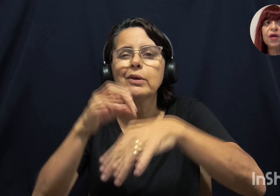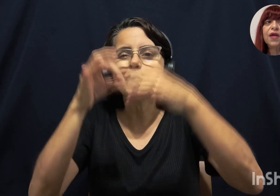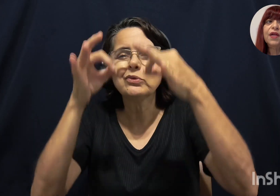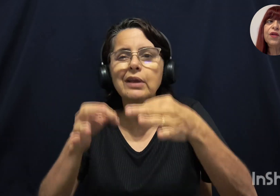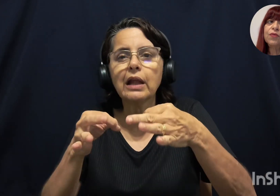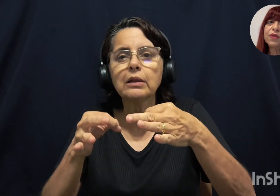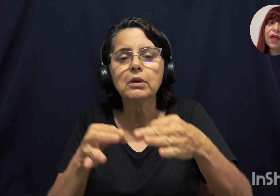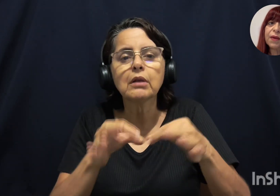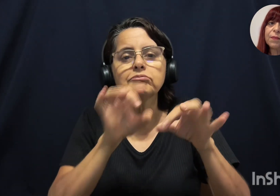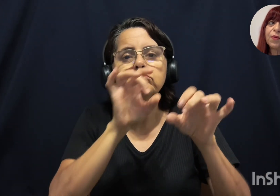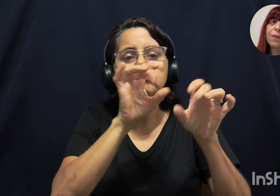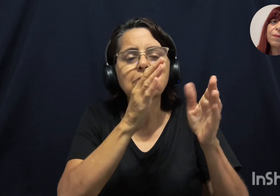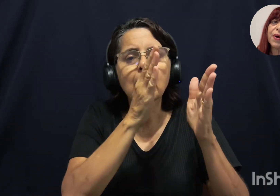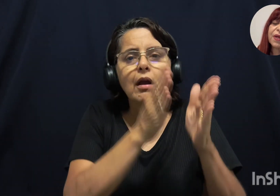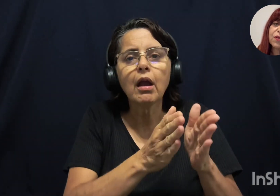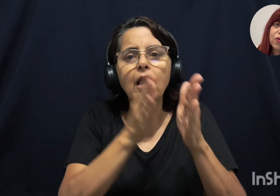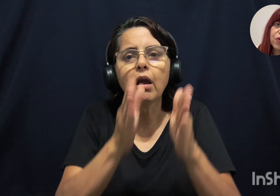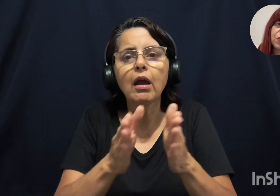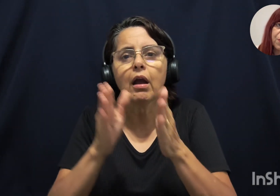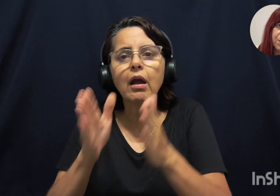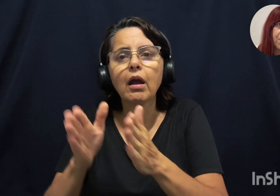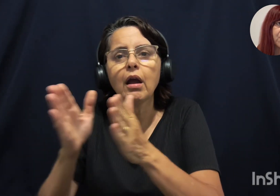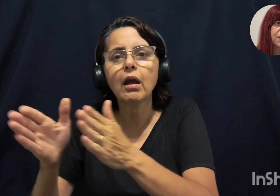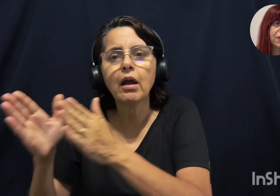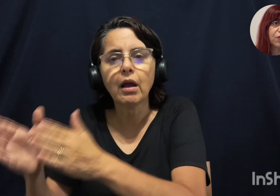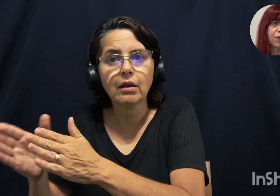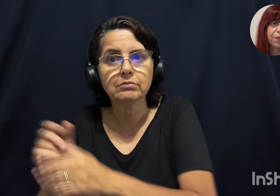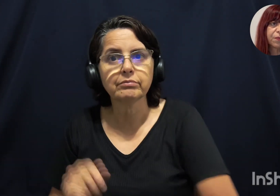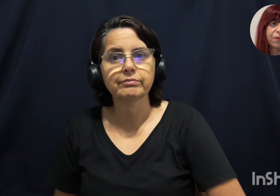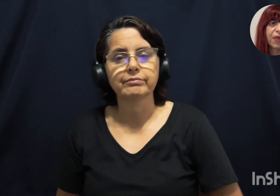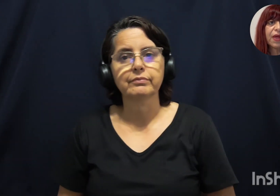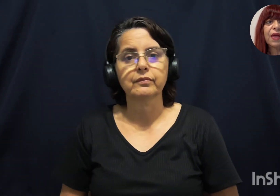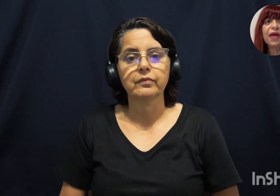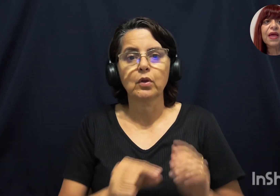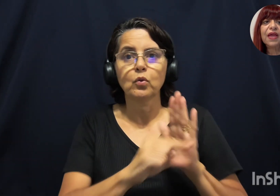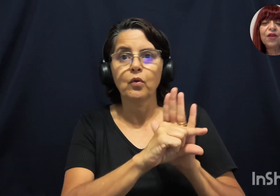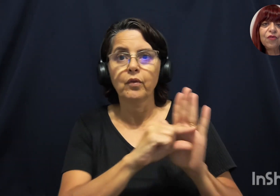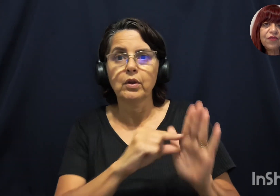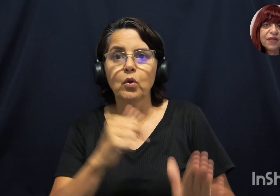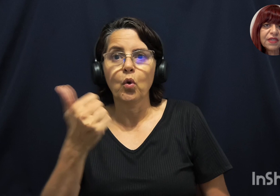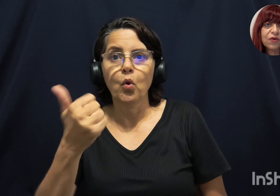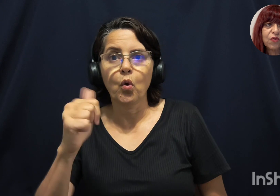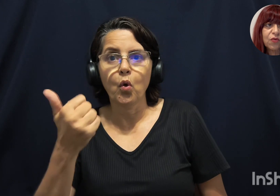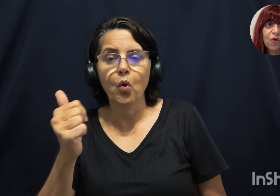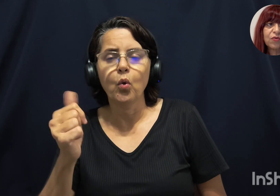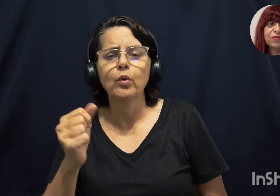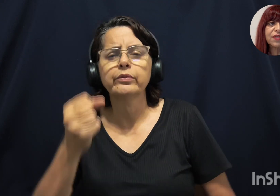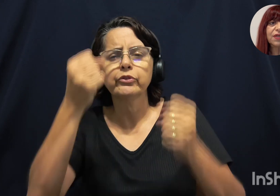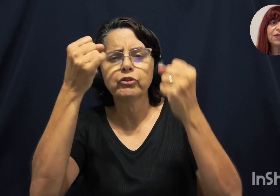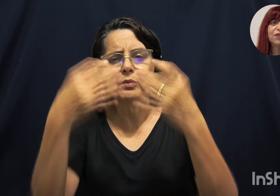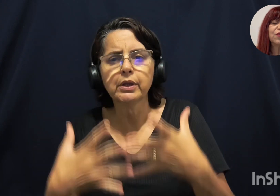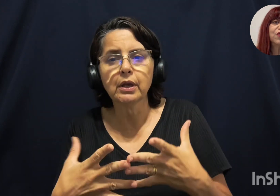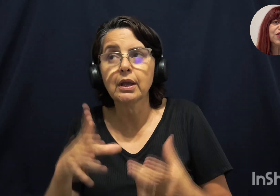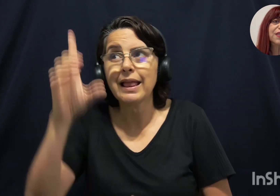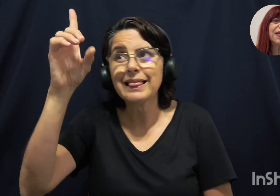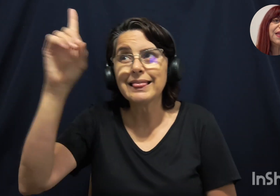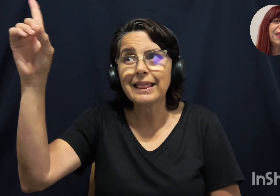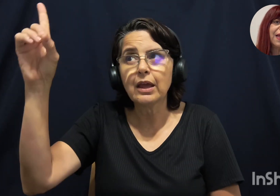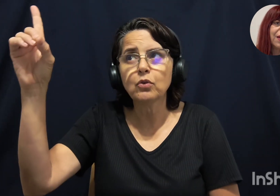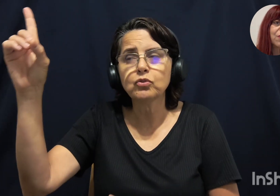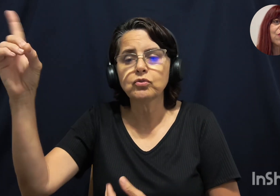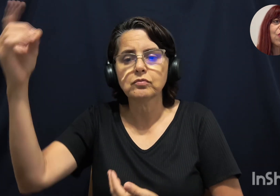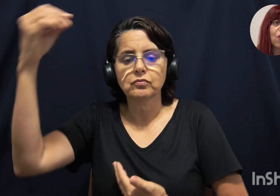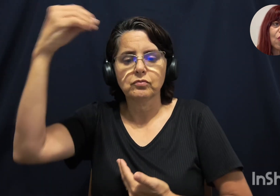tudo e um tempo para todo propósito. E no versículo 11 nos diz